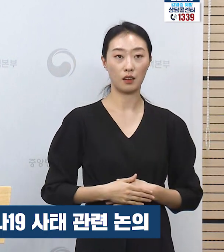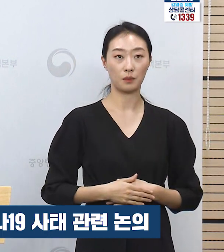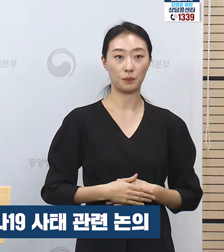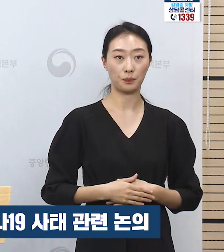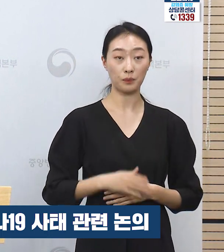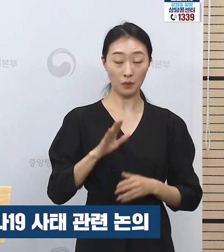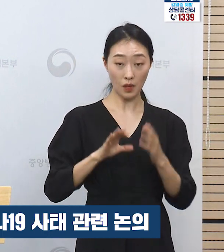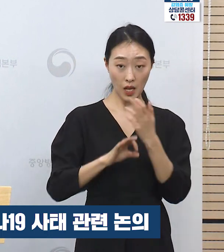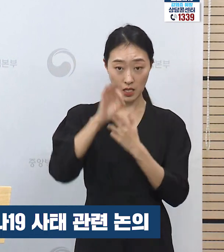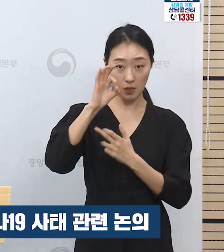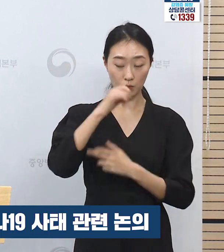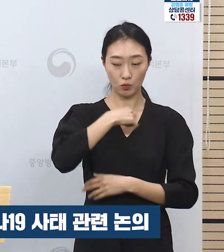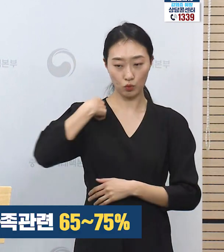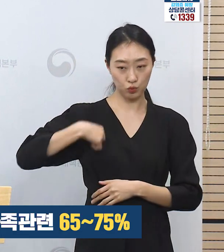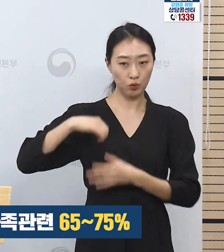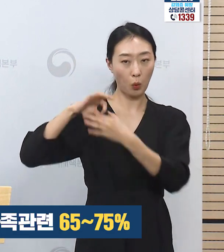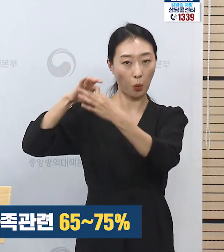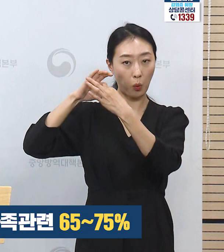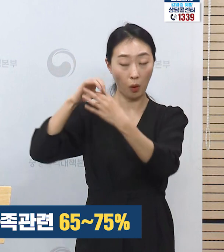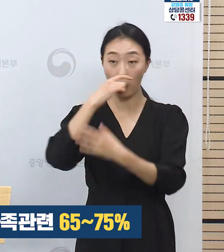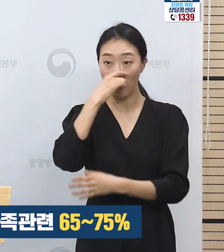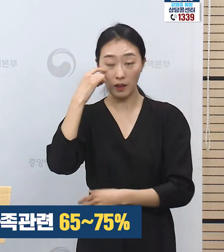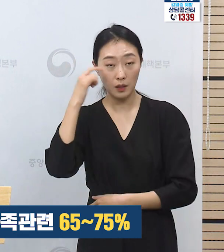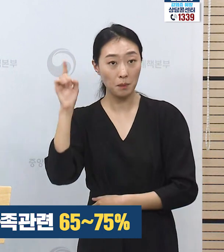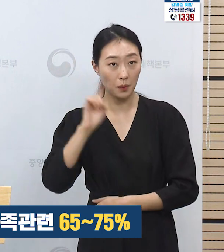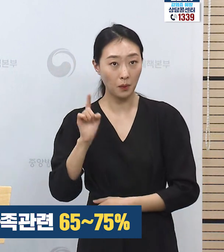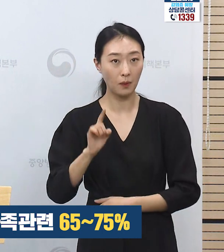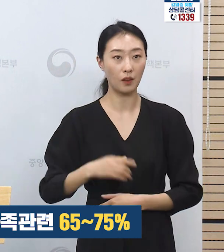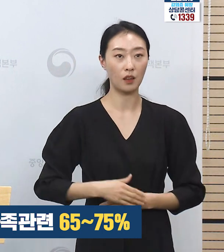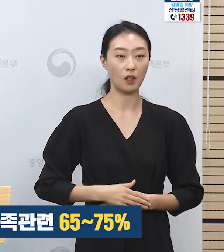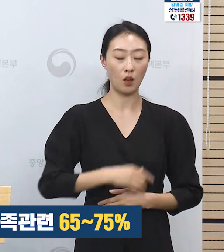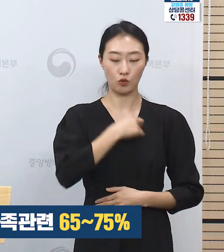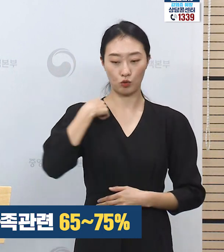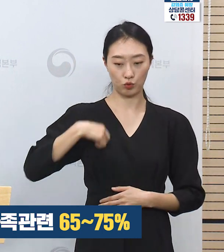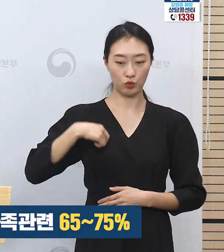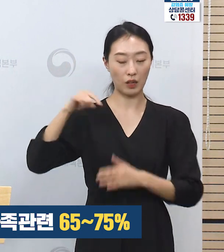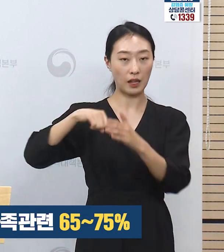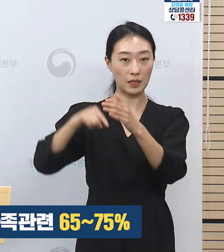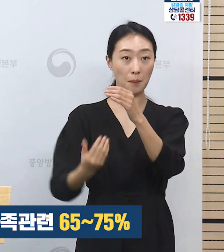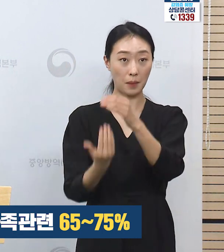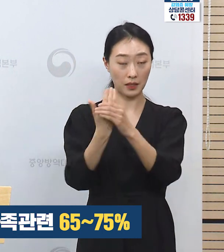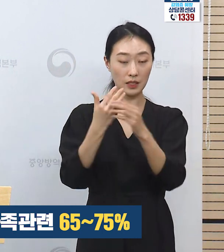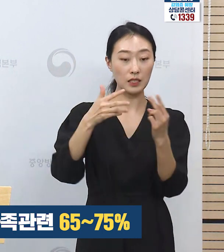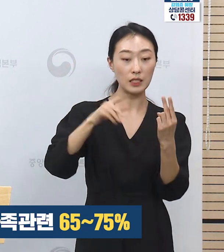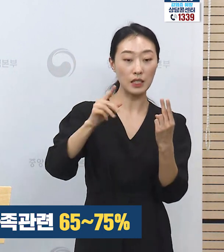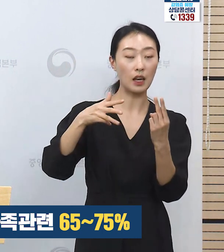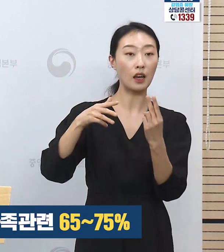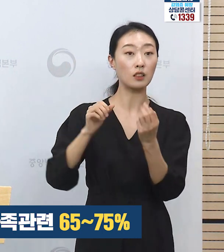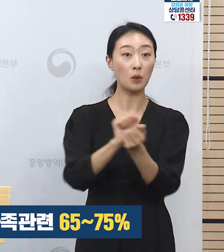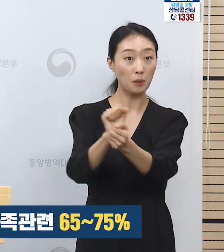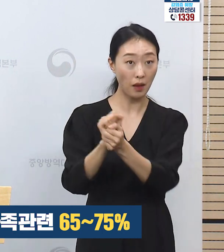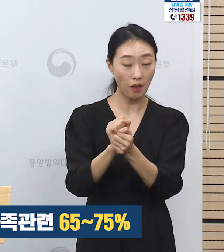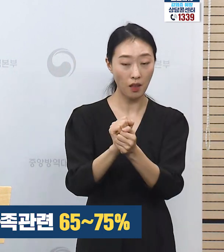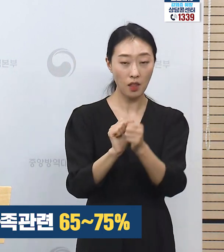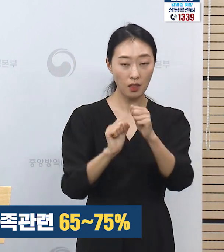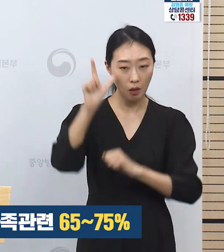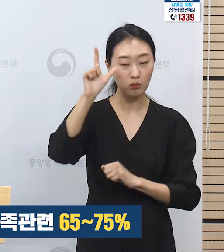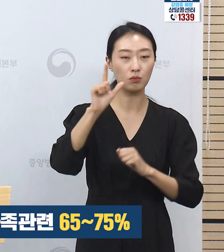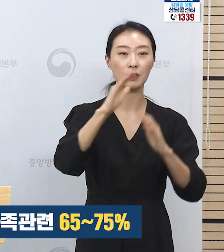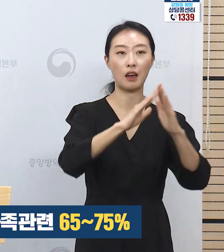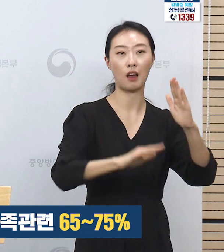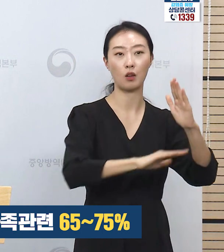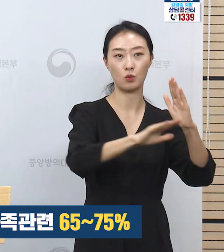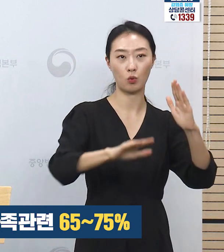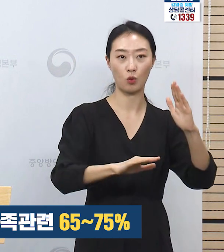중국을 통해서 확인한 바에 따르면 중국에서 발생한 2차 전파나 이런 것들이 가족이 거의 65